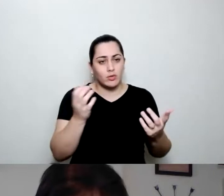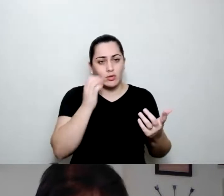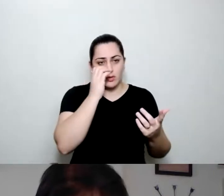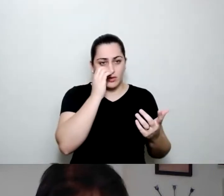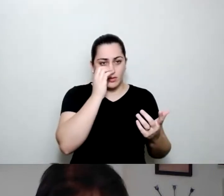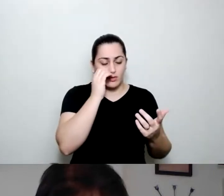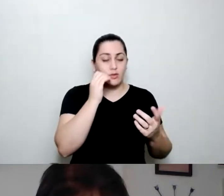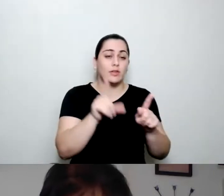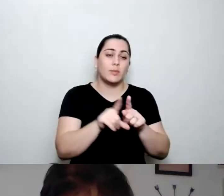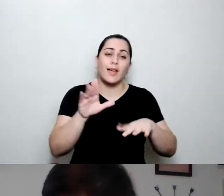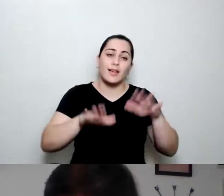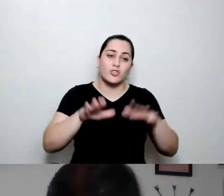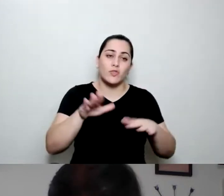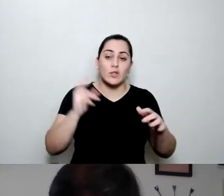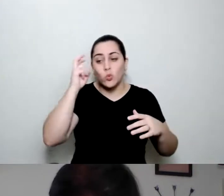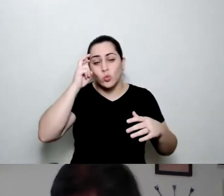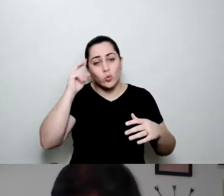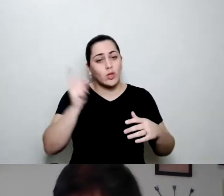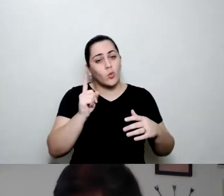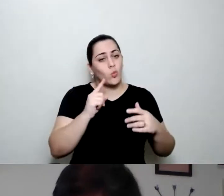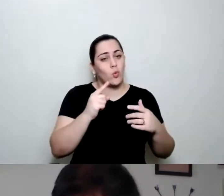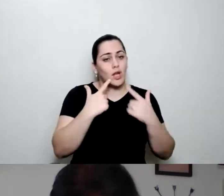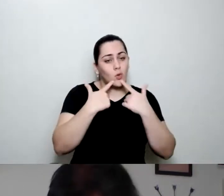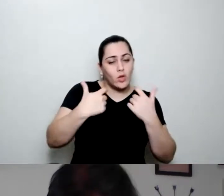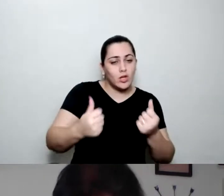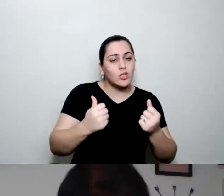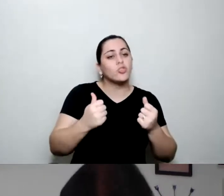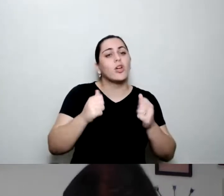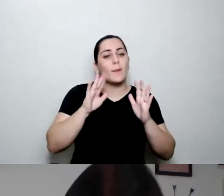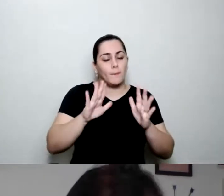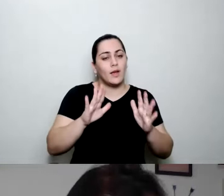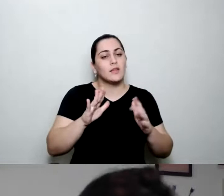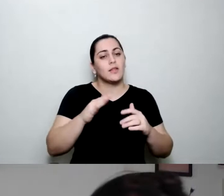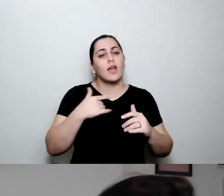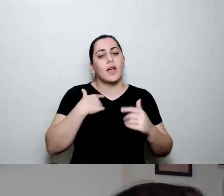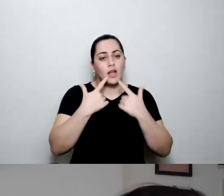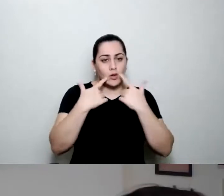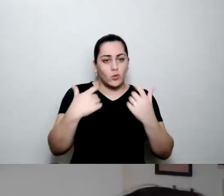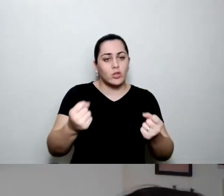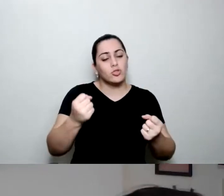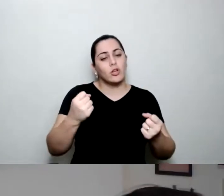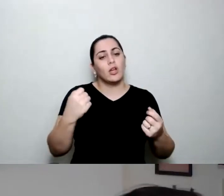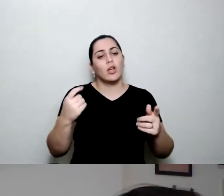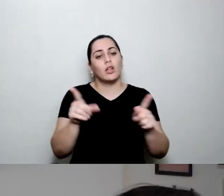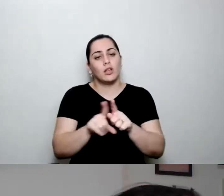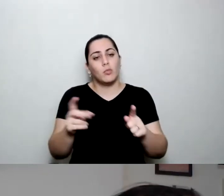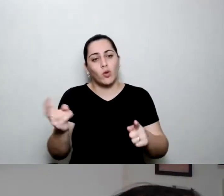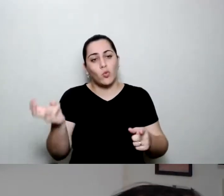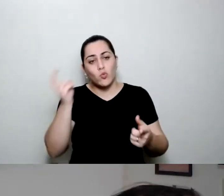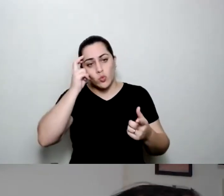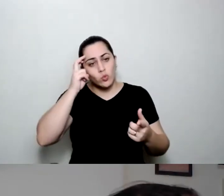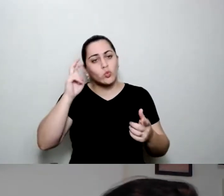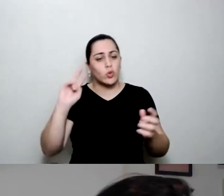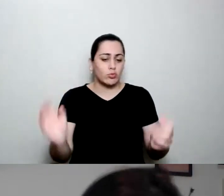nem sempre é documentação linguística também, mas a documentação linguística e a documentação cultural